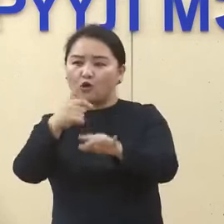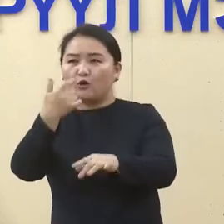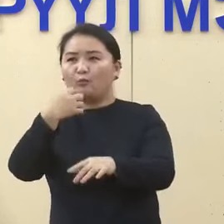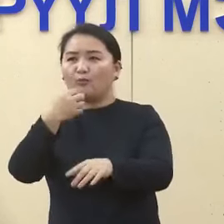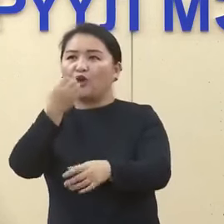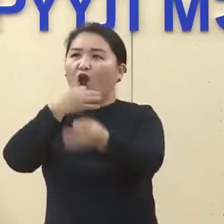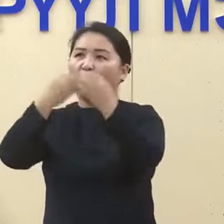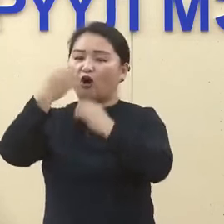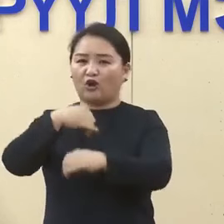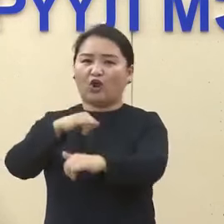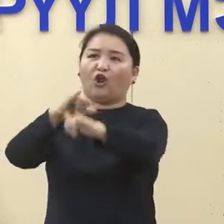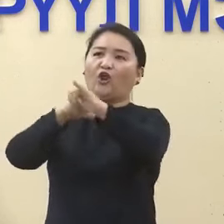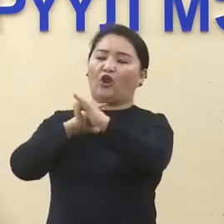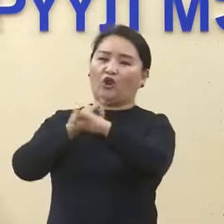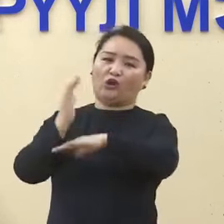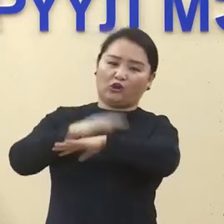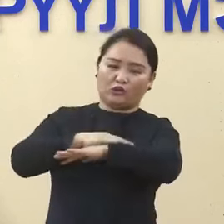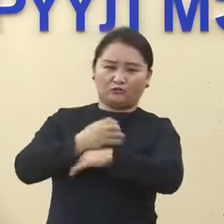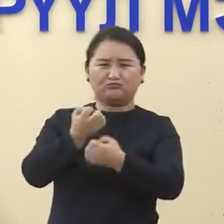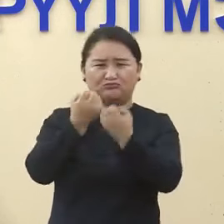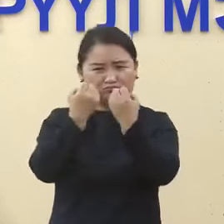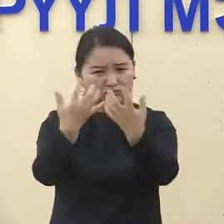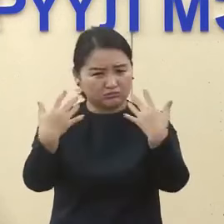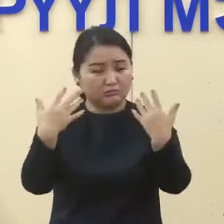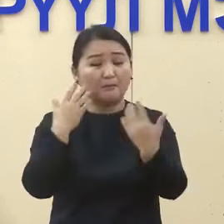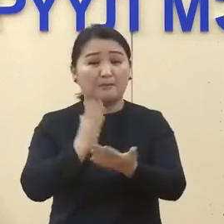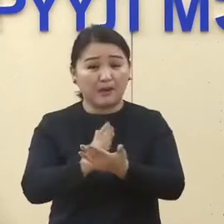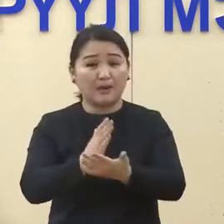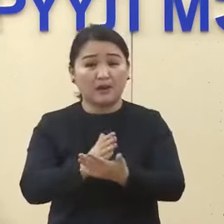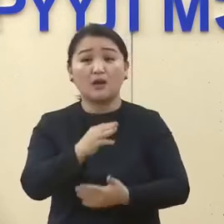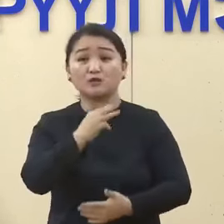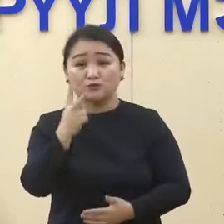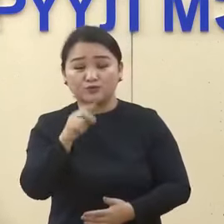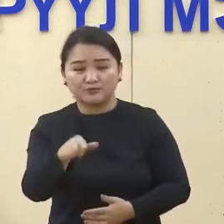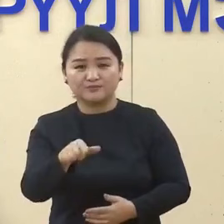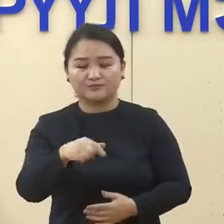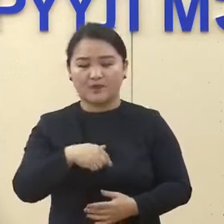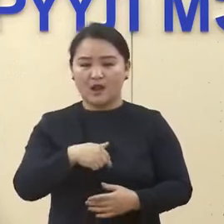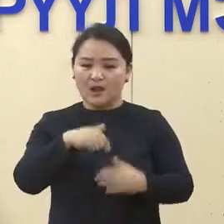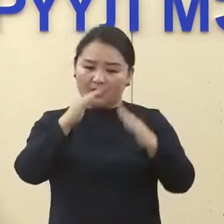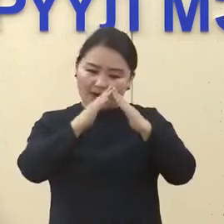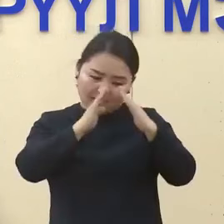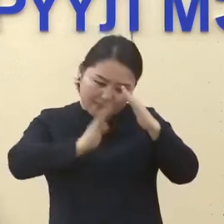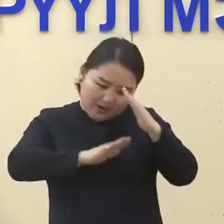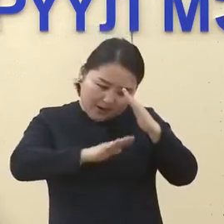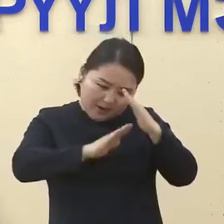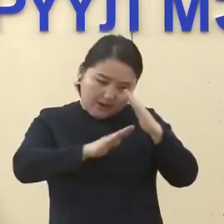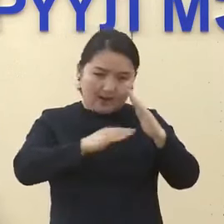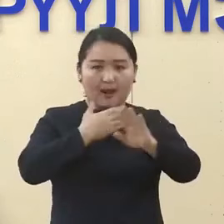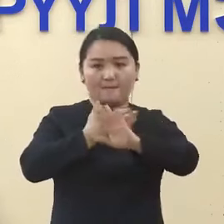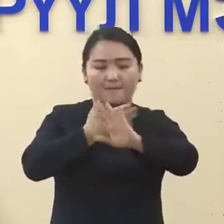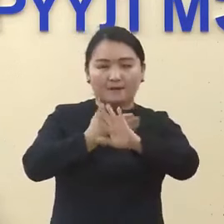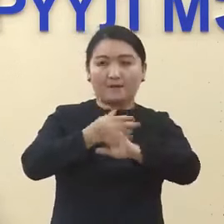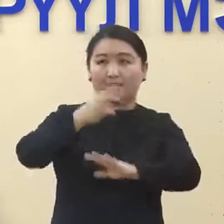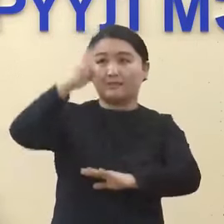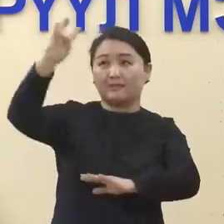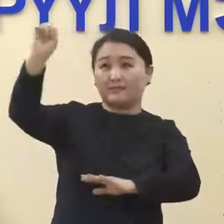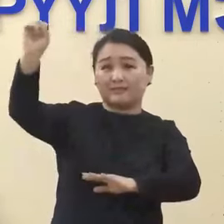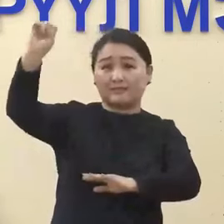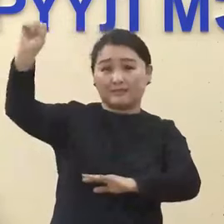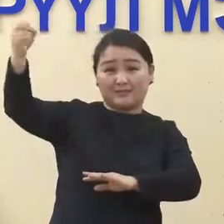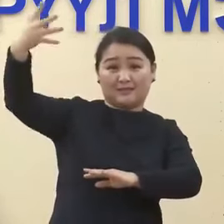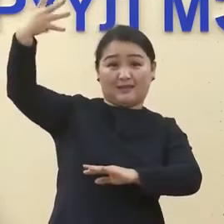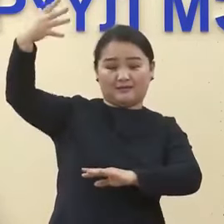амьнас эрсдэх явдлууд гарсан байгаа. Тэгэхээр хамгийн одоо сайн гэр орондоо сэргийлж болох арга бол энэ нарны гэрлээ гэж бол одоо